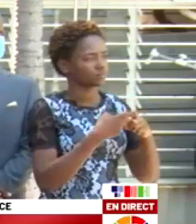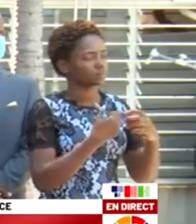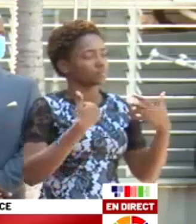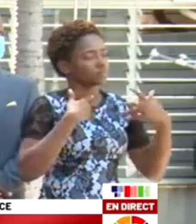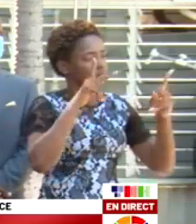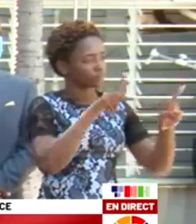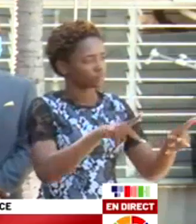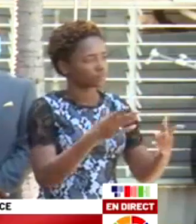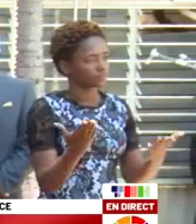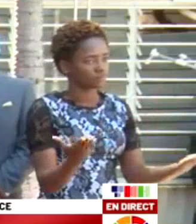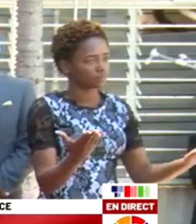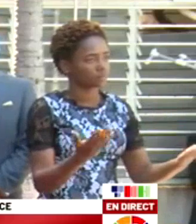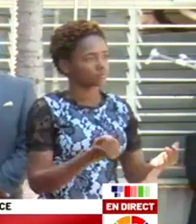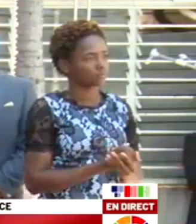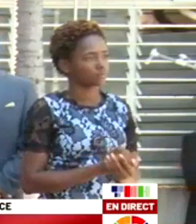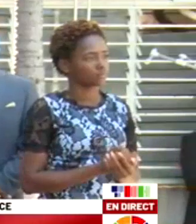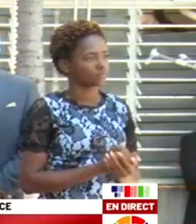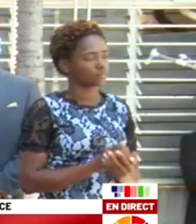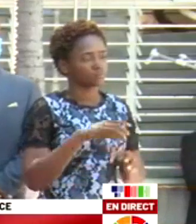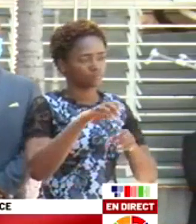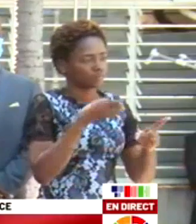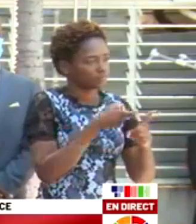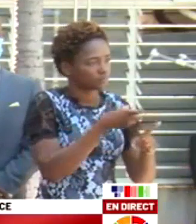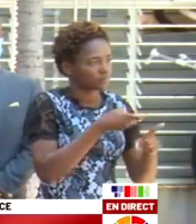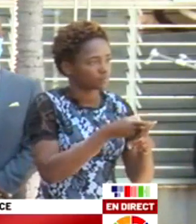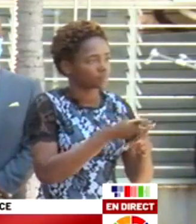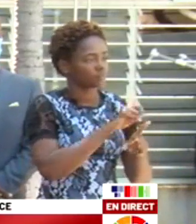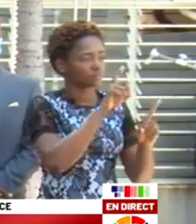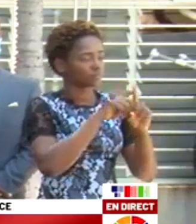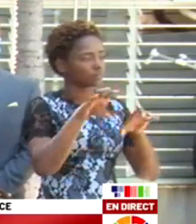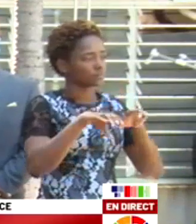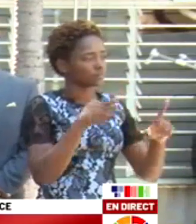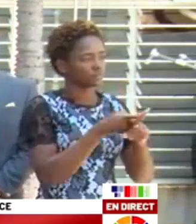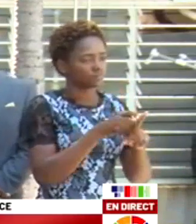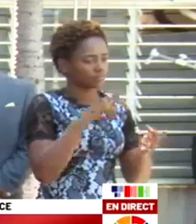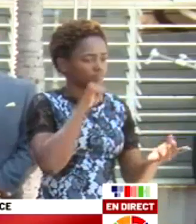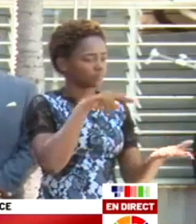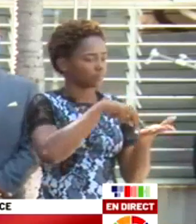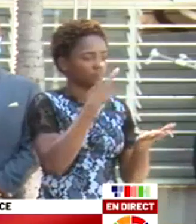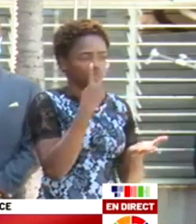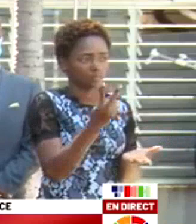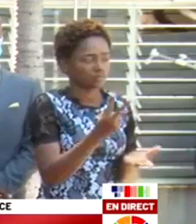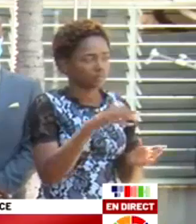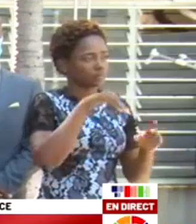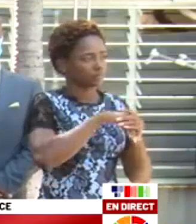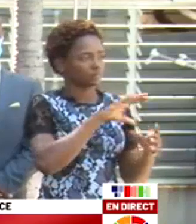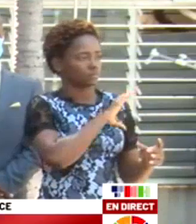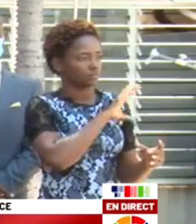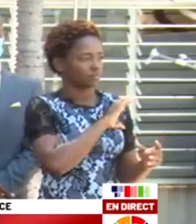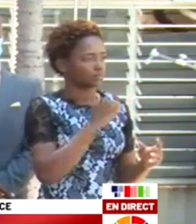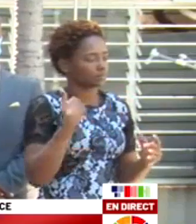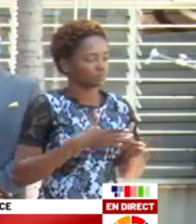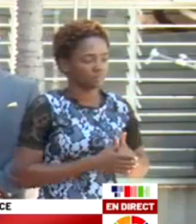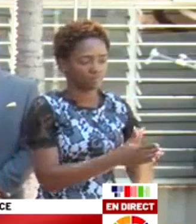y a des gens qui là, qui fait des ordres. Mais les gens qui font des ordres, il n'y a pas qu'on peut garder. Par exemple, dans la police, il y a l'inspection générale.